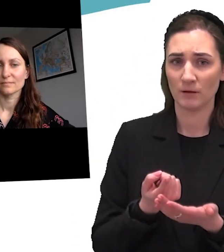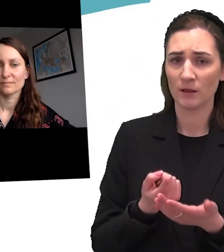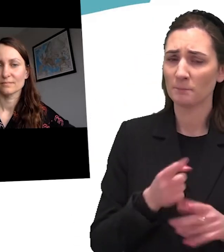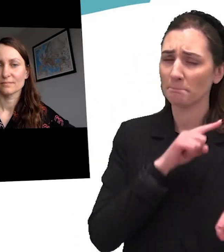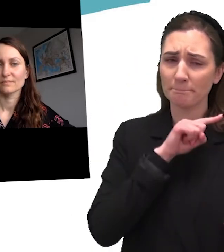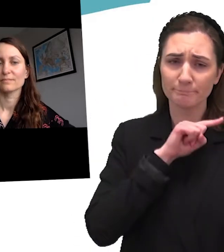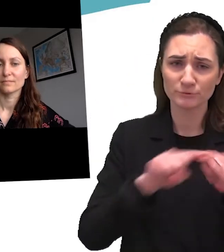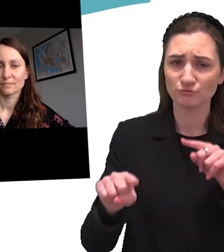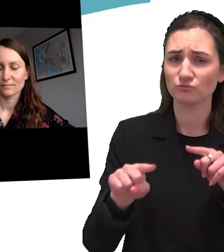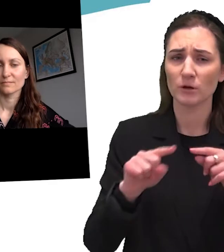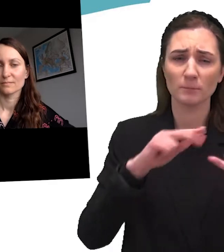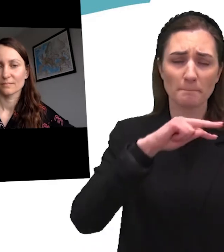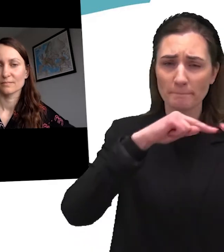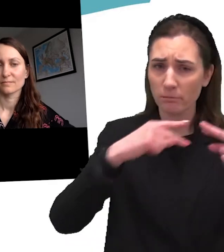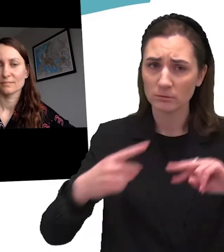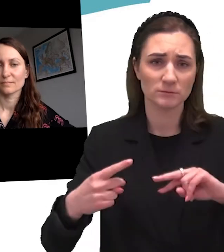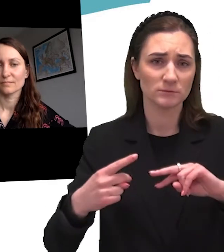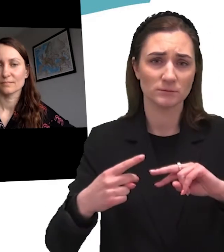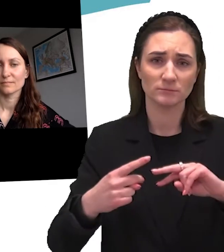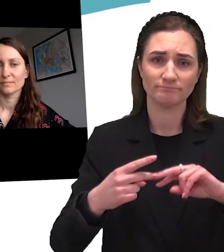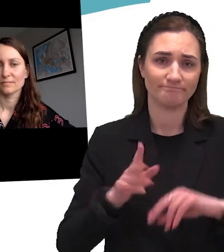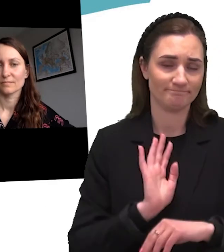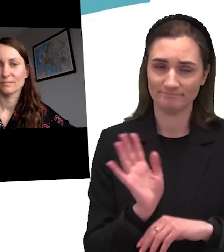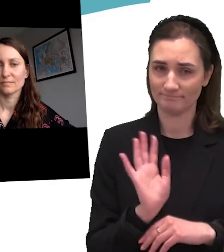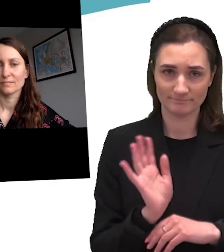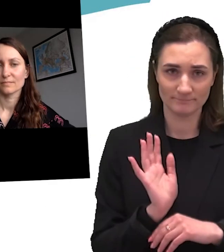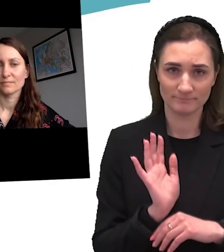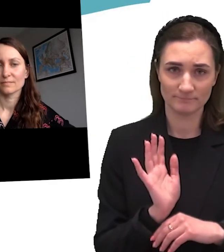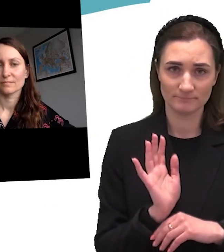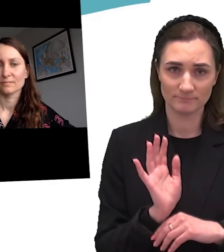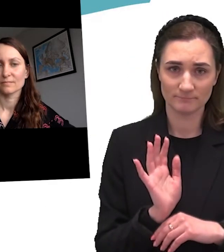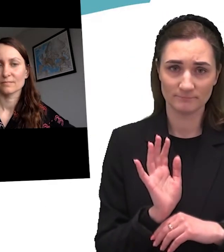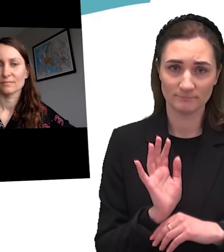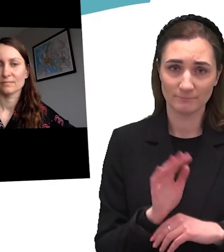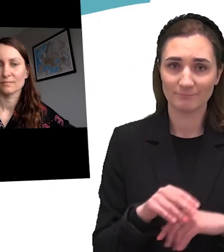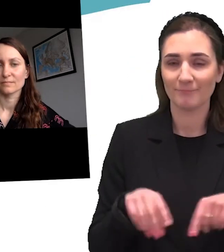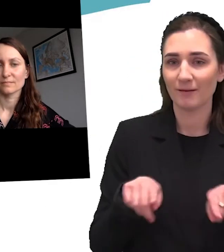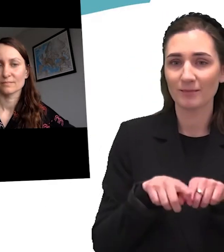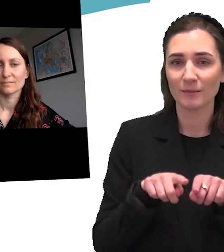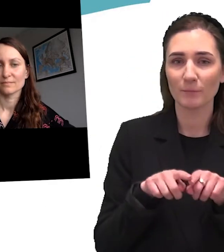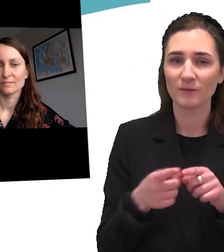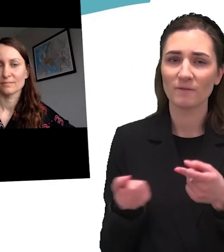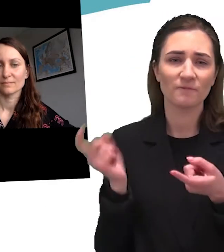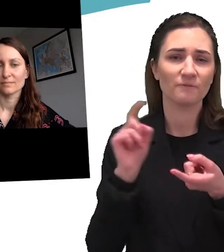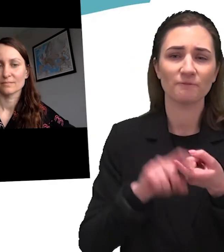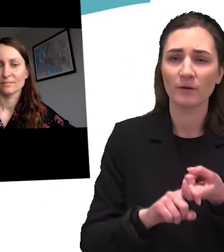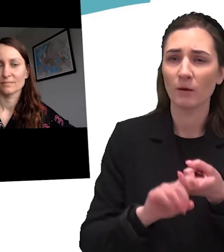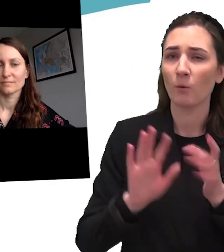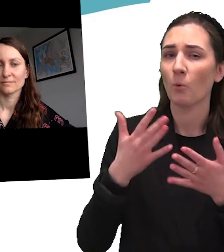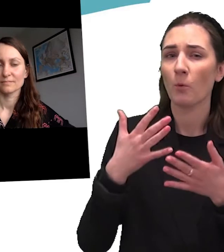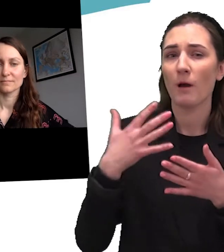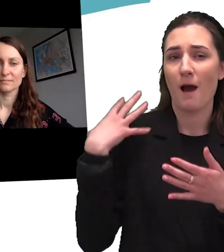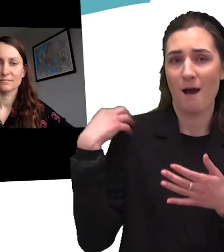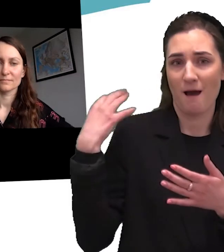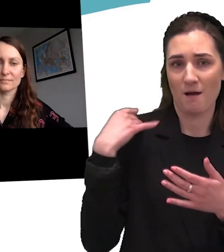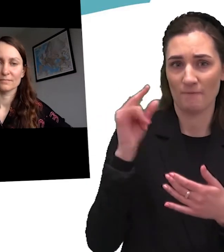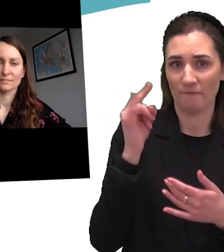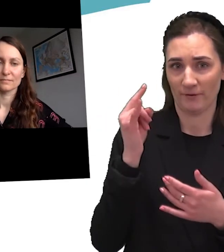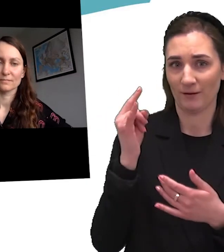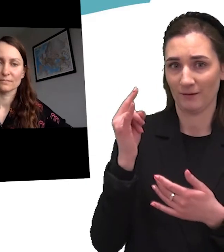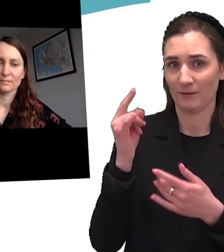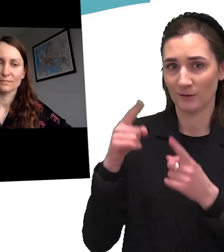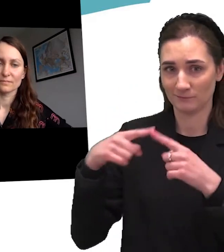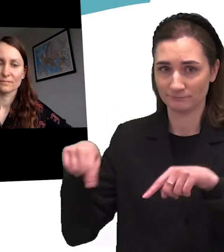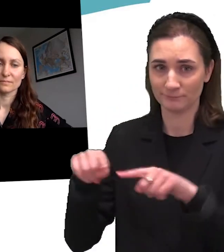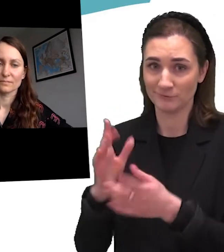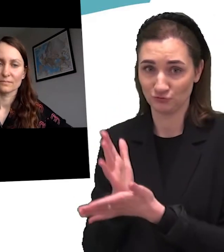ragauti. Labai drastiškų pokyčių iš karto daryti nevertėtų ir dar vėlgi labai priklauso apie